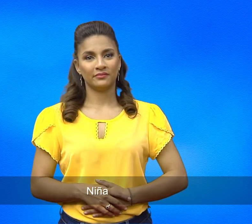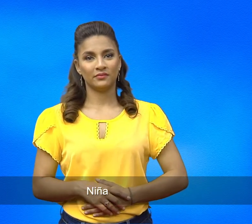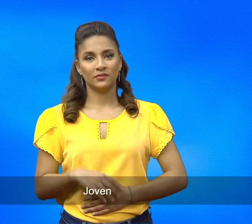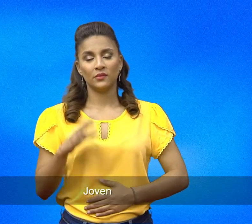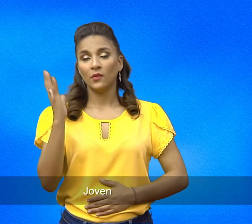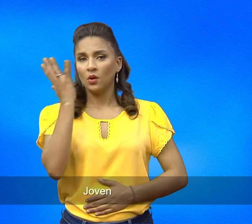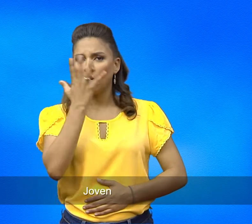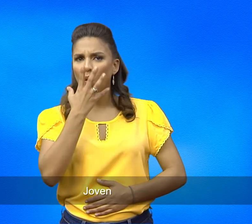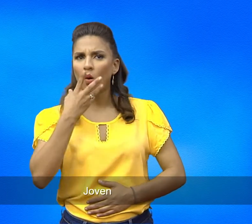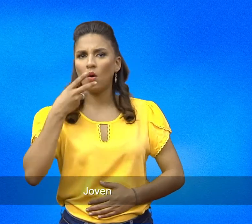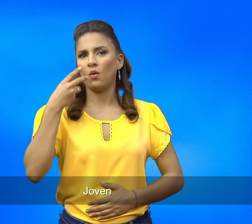joven